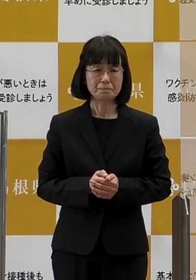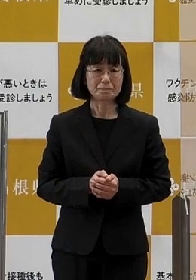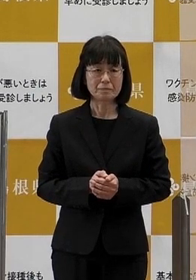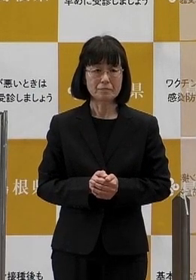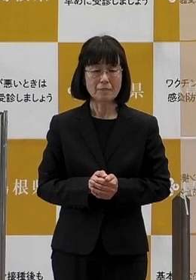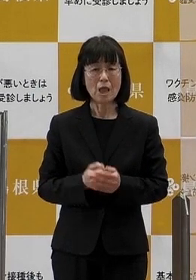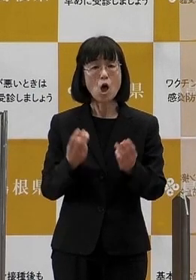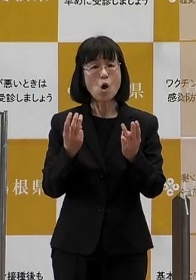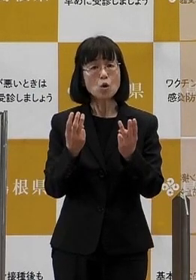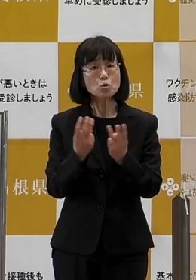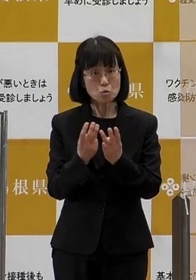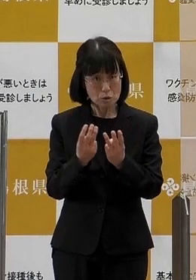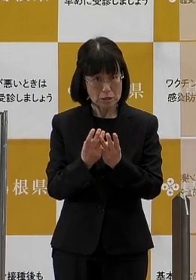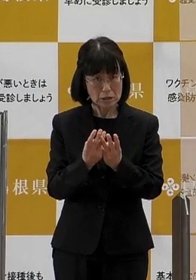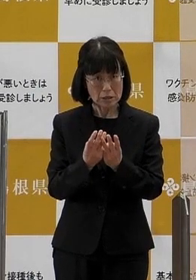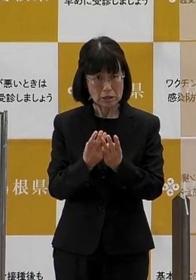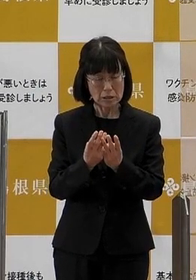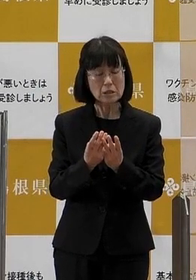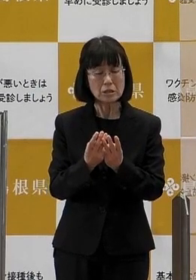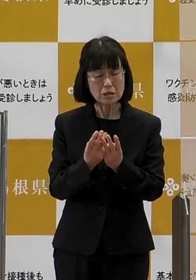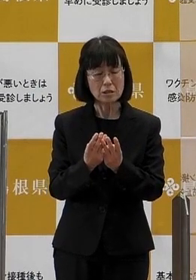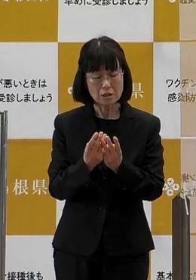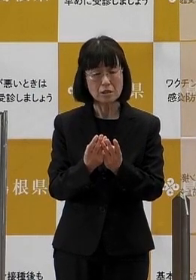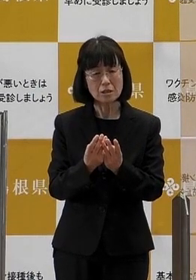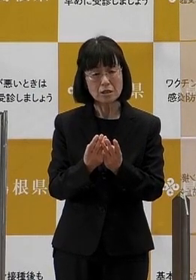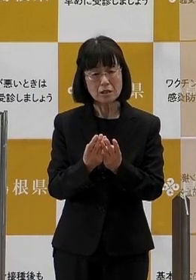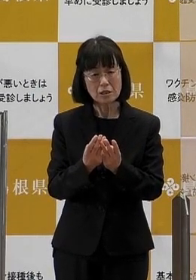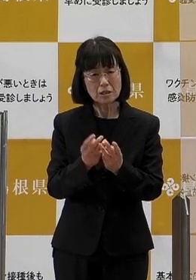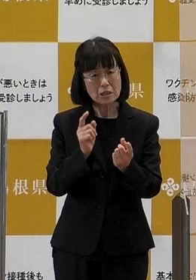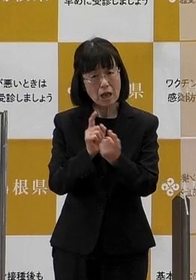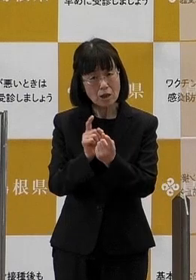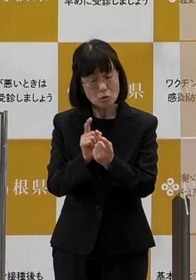数字に対する評価を全面的に改めておらないと、